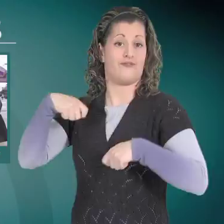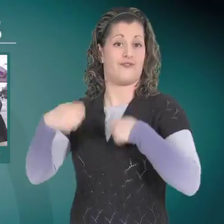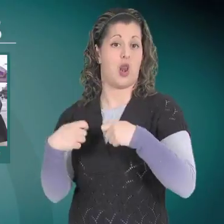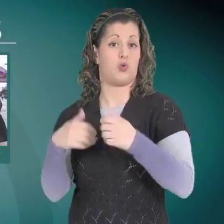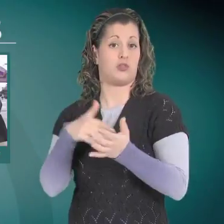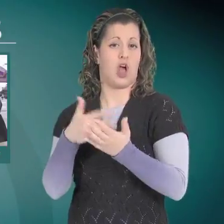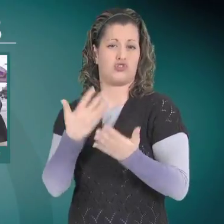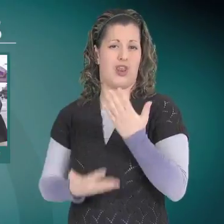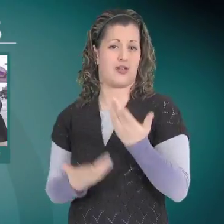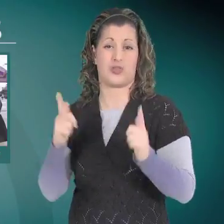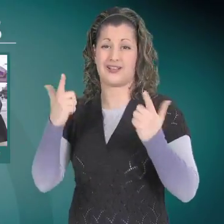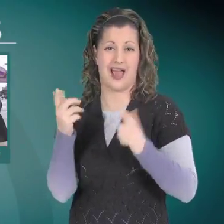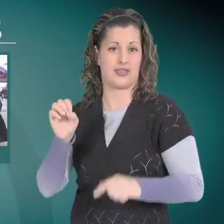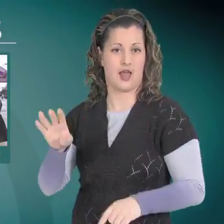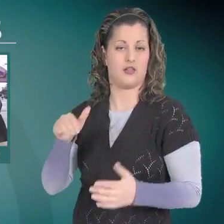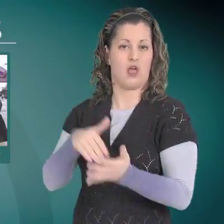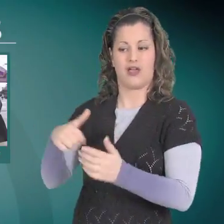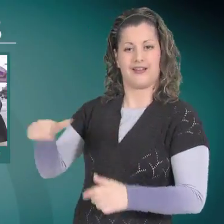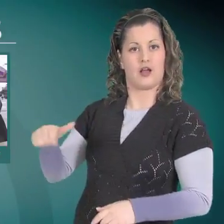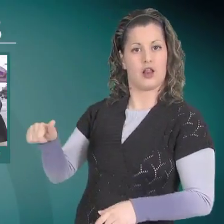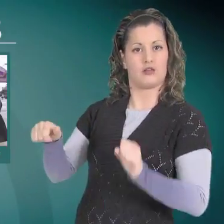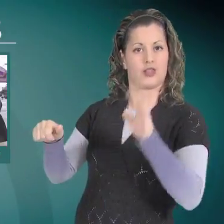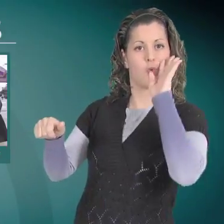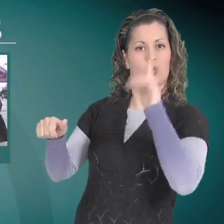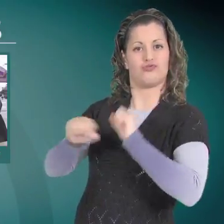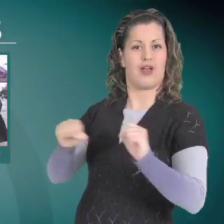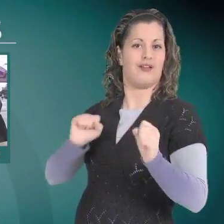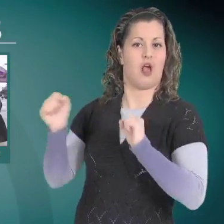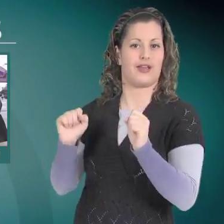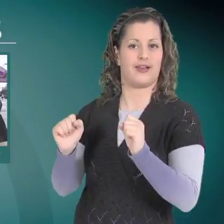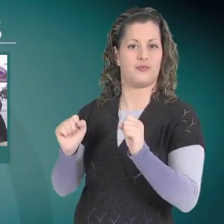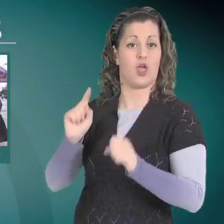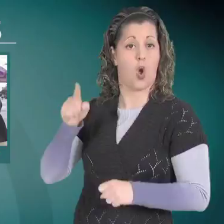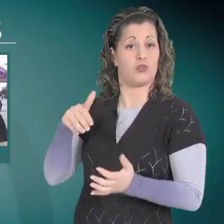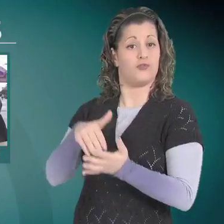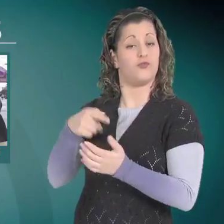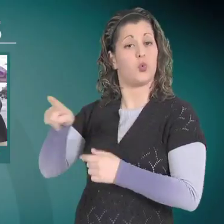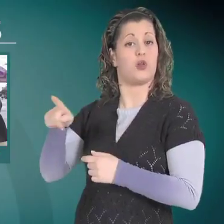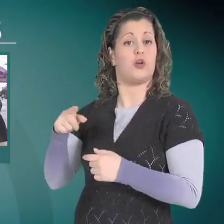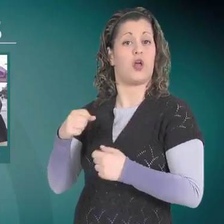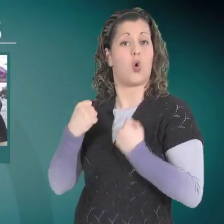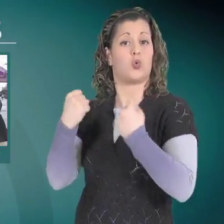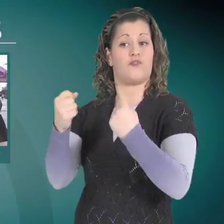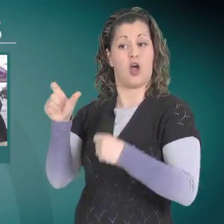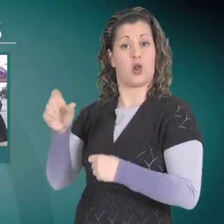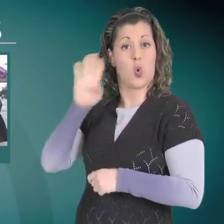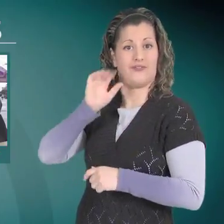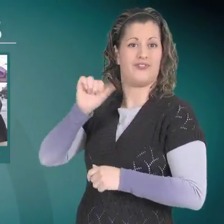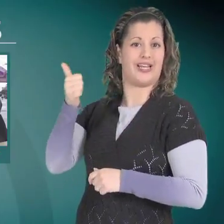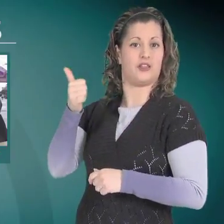überqueren ebenso velos welche schlechtes oder gar kein licht montiert haben sind für fußgänger erkennbar wenn die klingel ertönt auch für